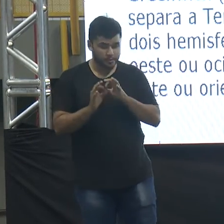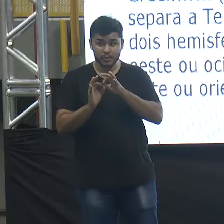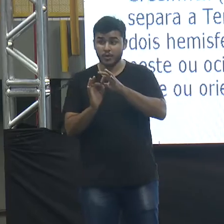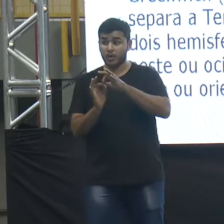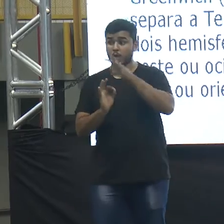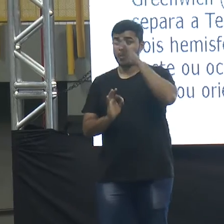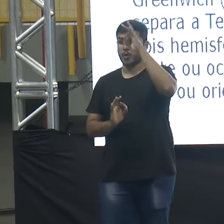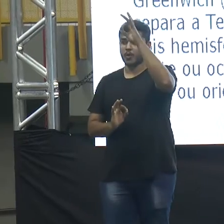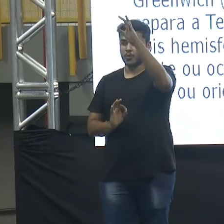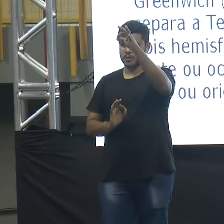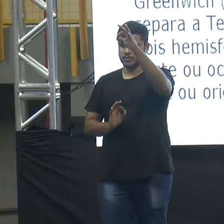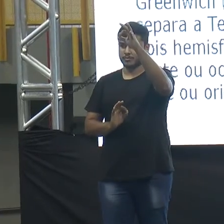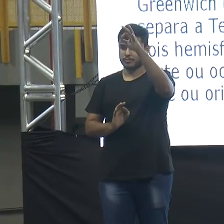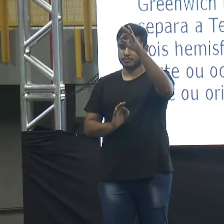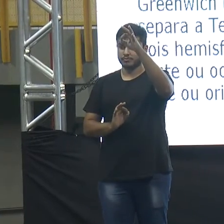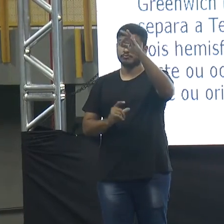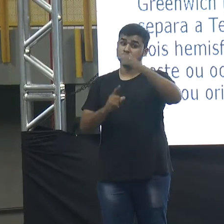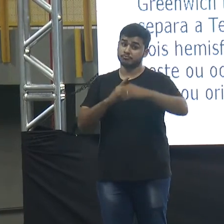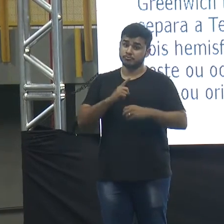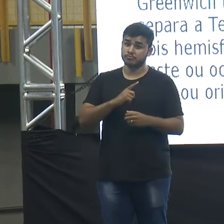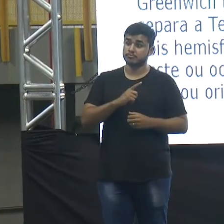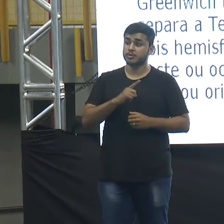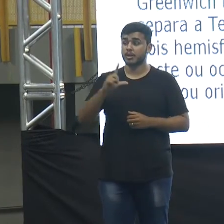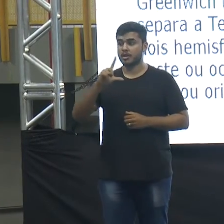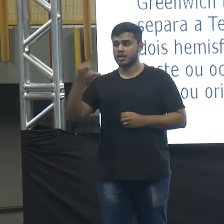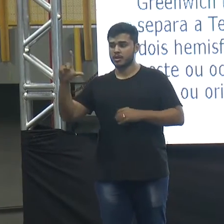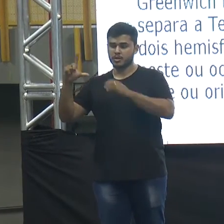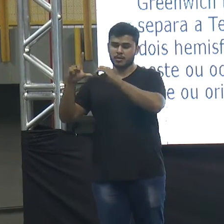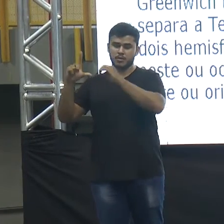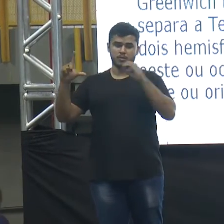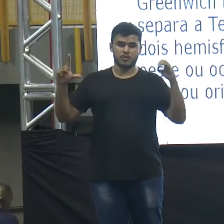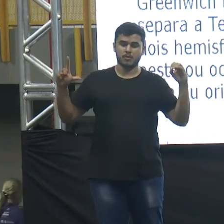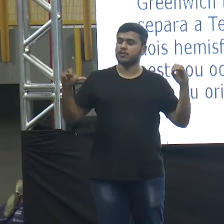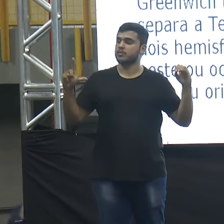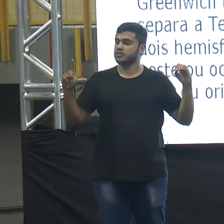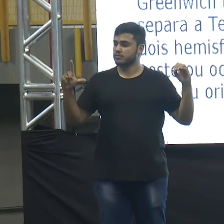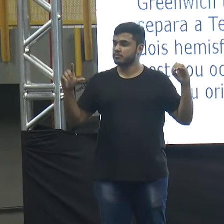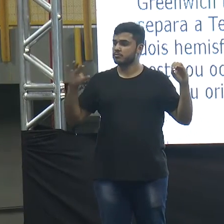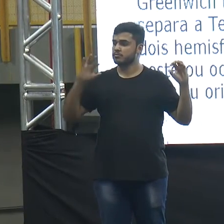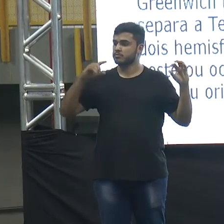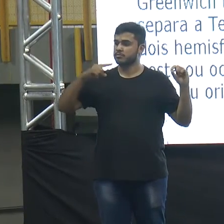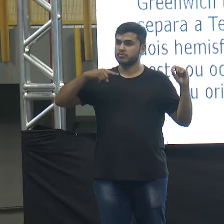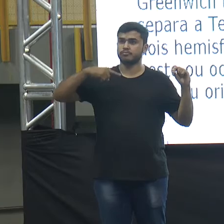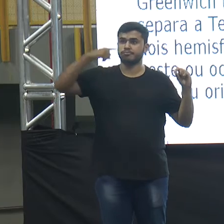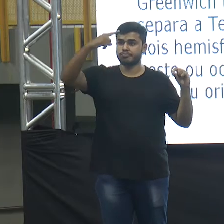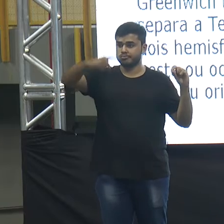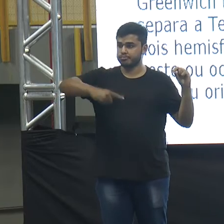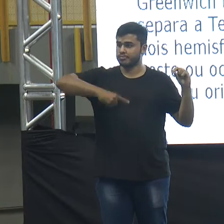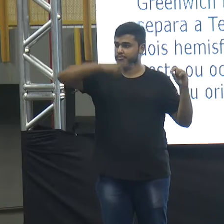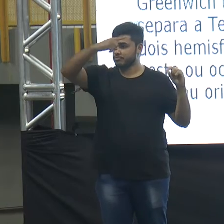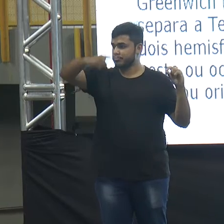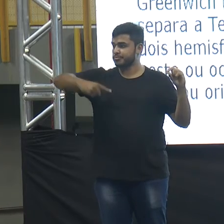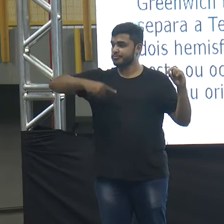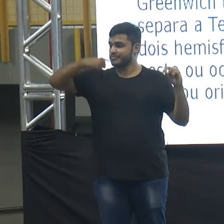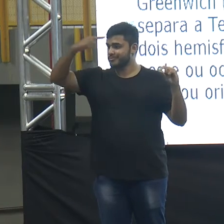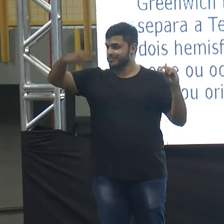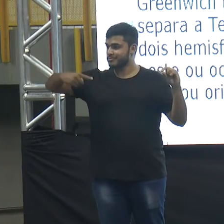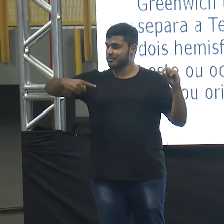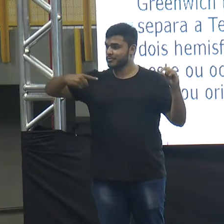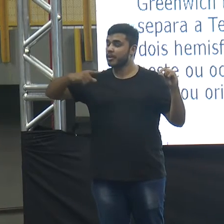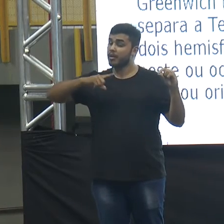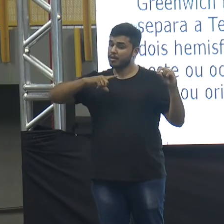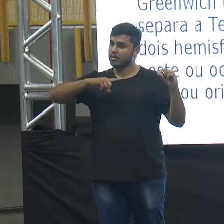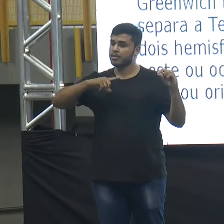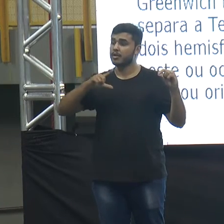se refere a leste ou oeste. Ou seja, a distância em relação ao meridiano Greenwich. Ok?